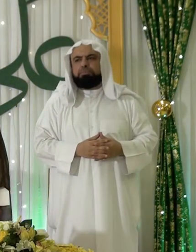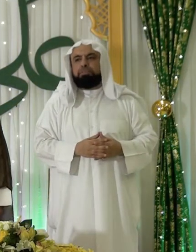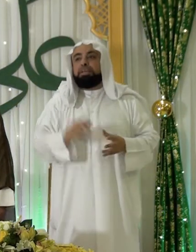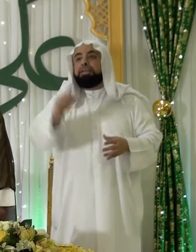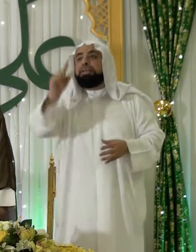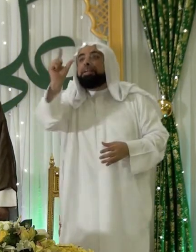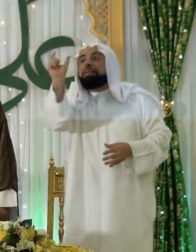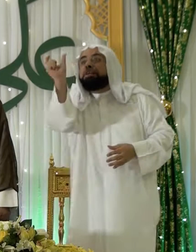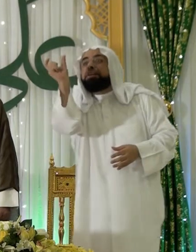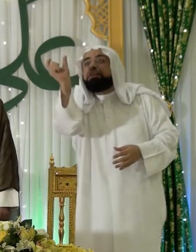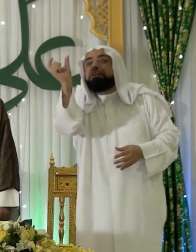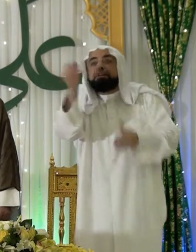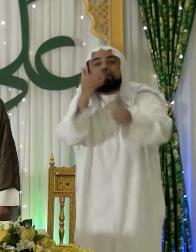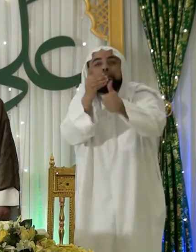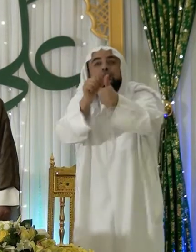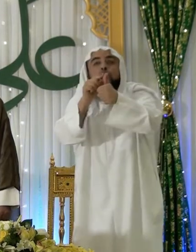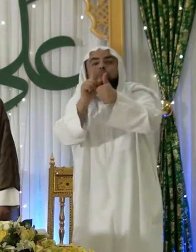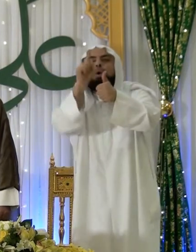وآله،